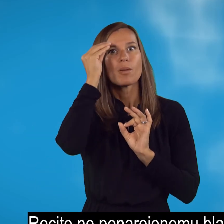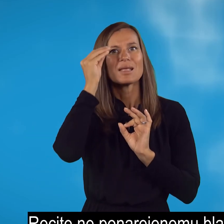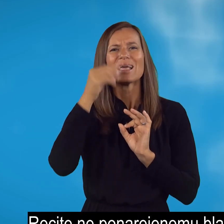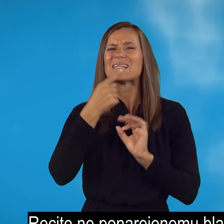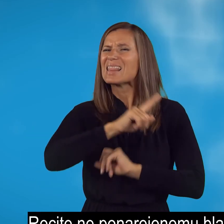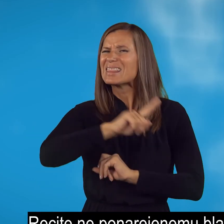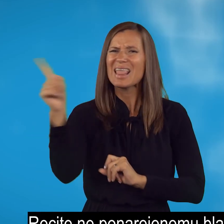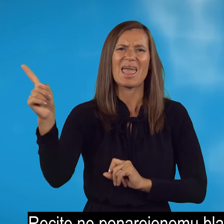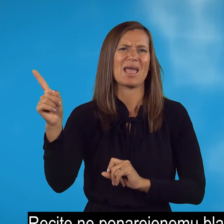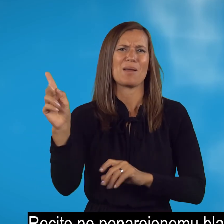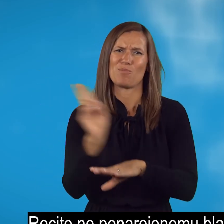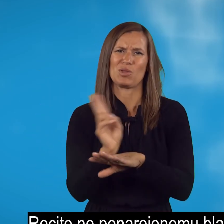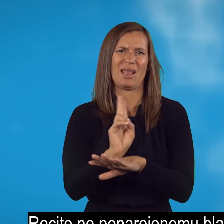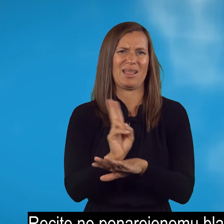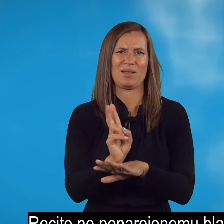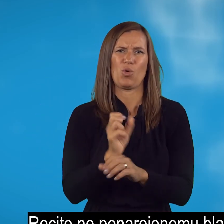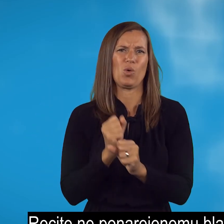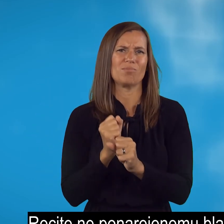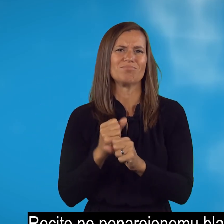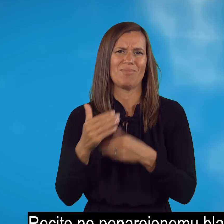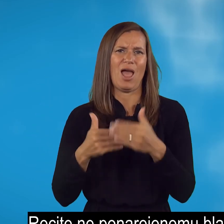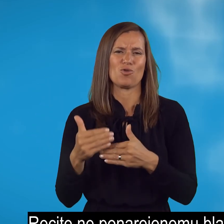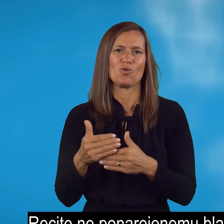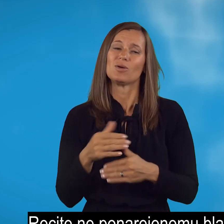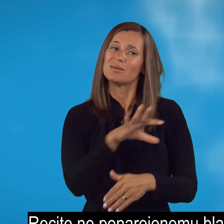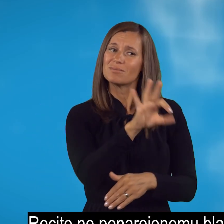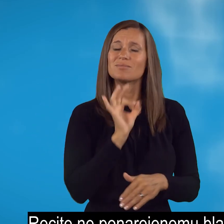recite ne ponarejenemu blagu. Izberite originalno.